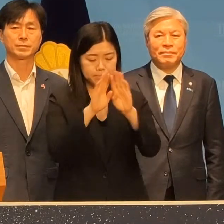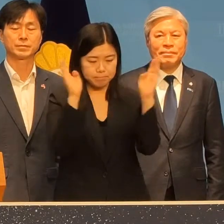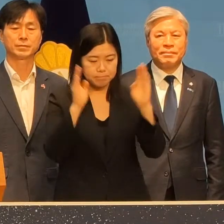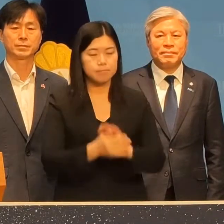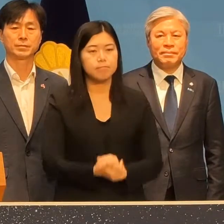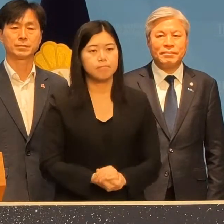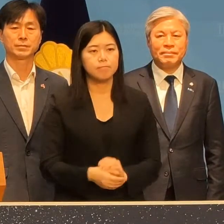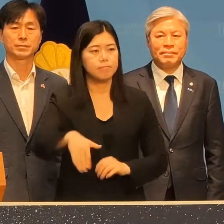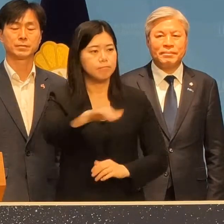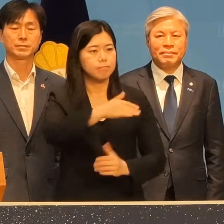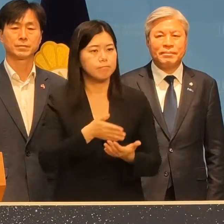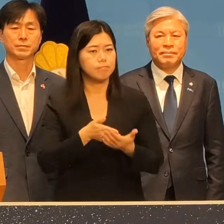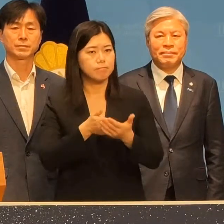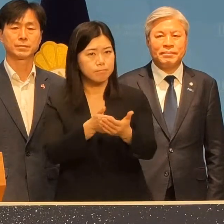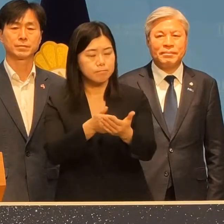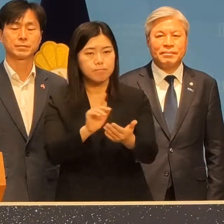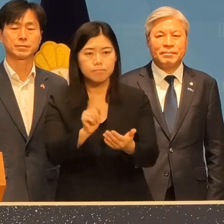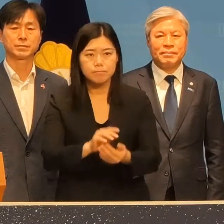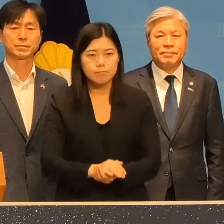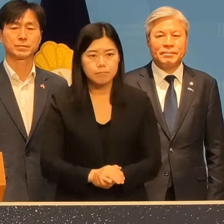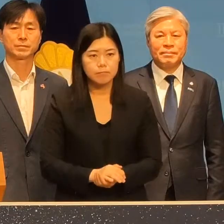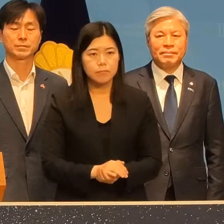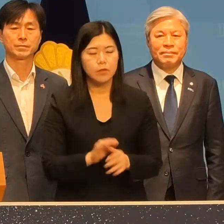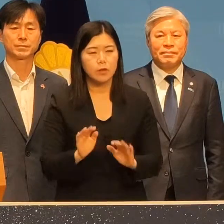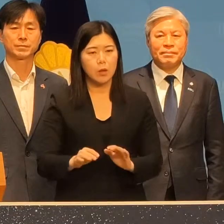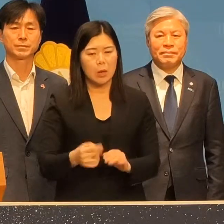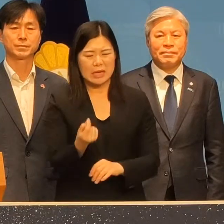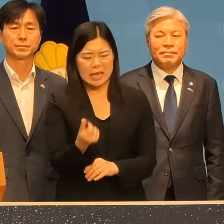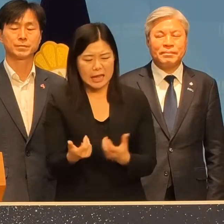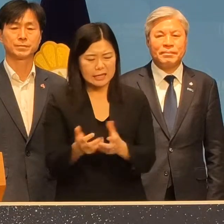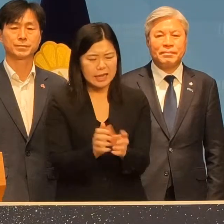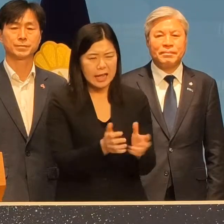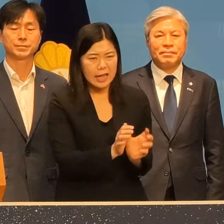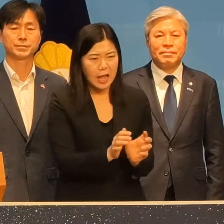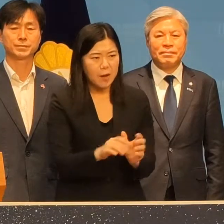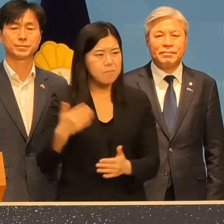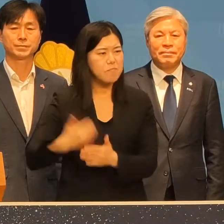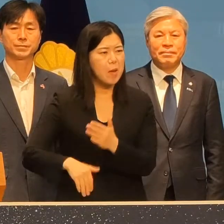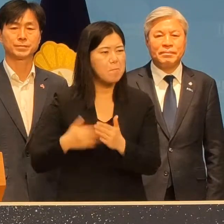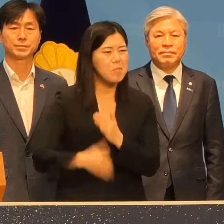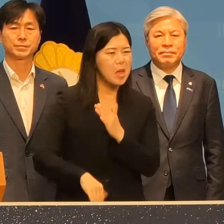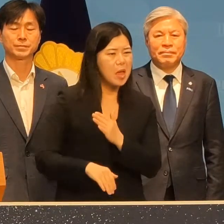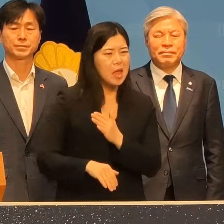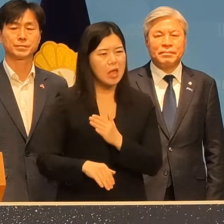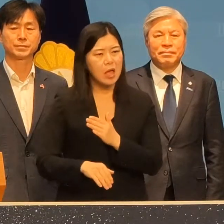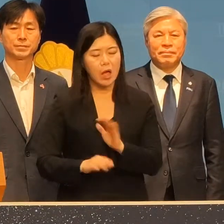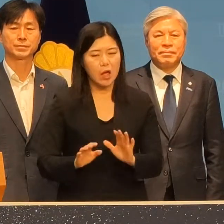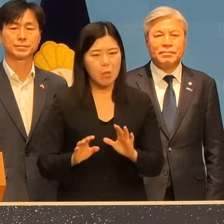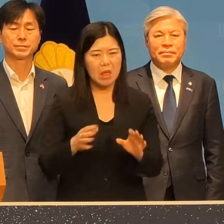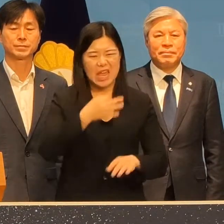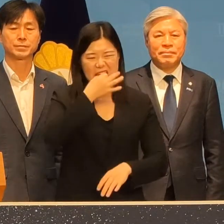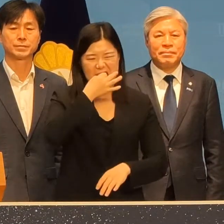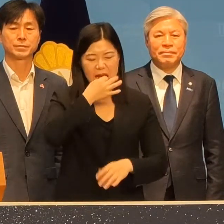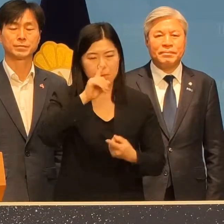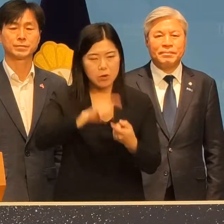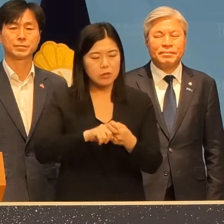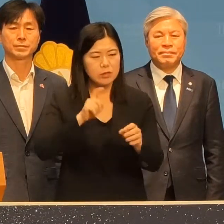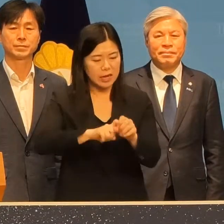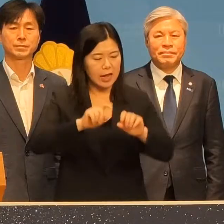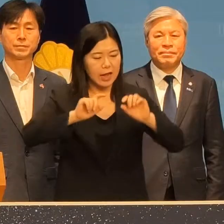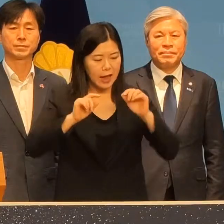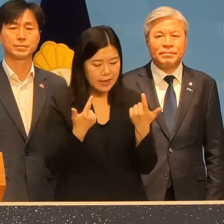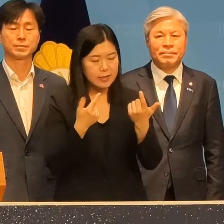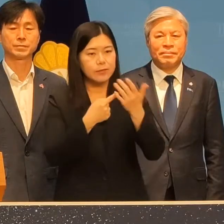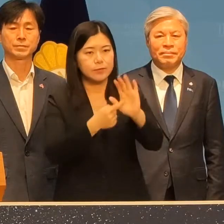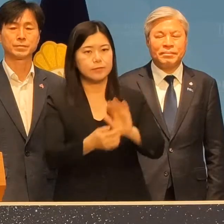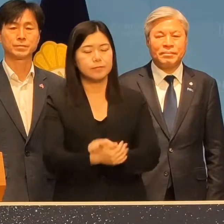우리가 요구하는 정치개혁이 비교섭 소수정당의 배타적 이해관계를 위한 것이 아니다라는 것을 분명히